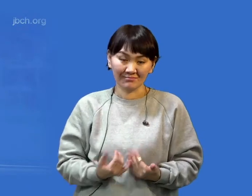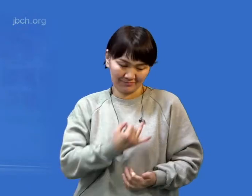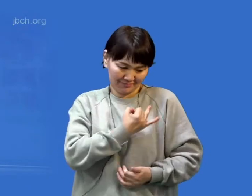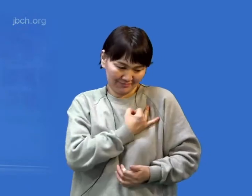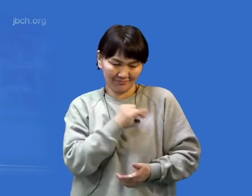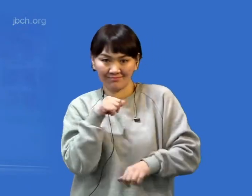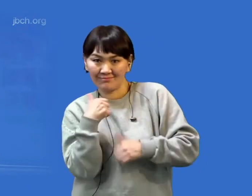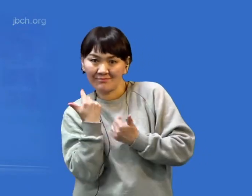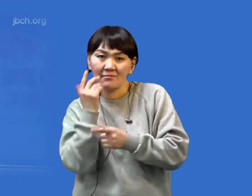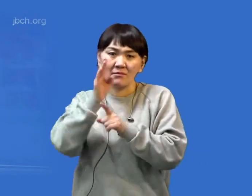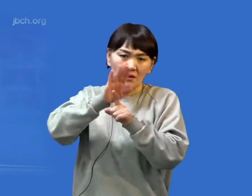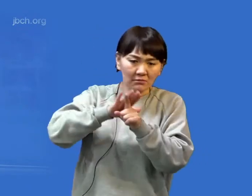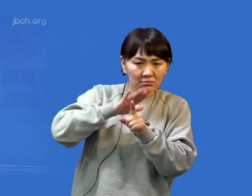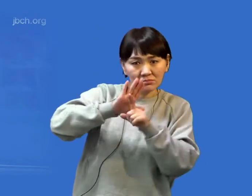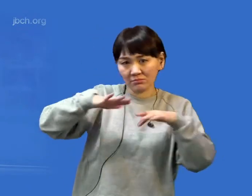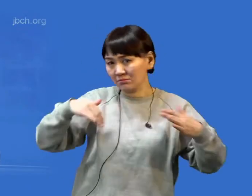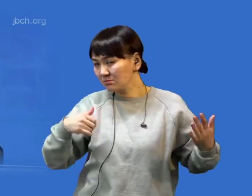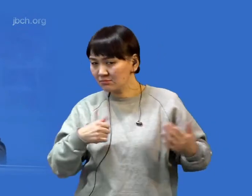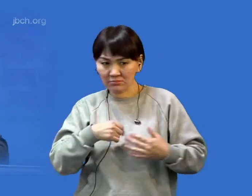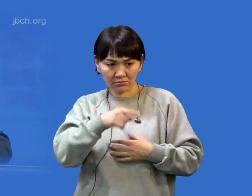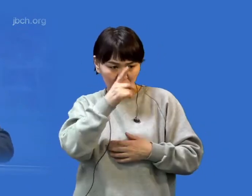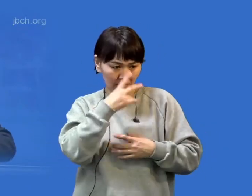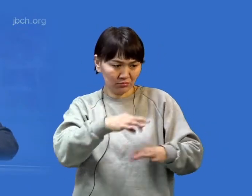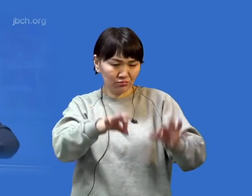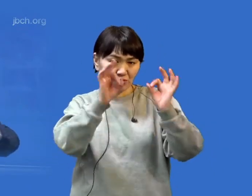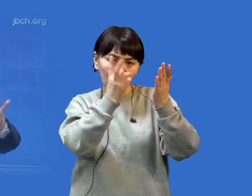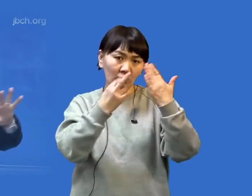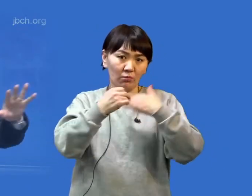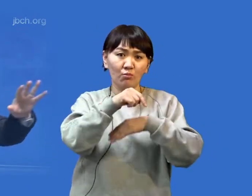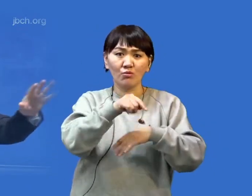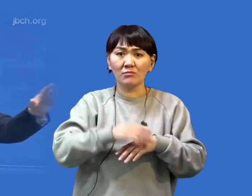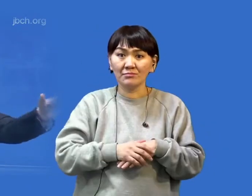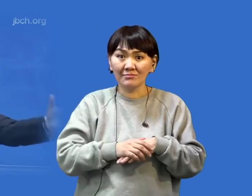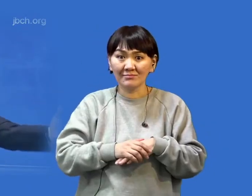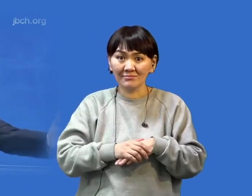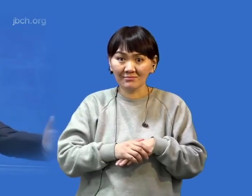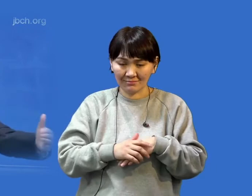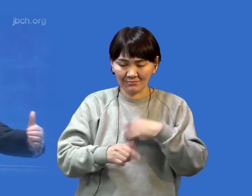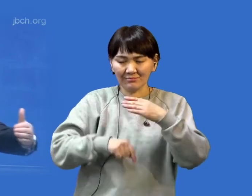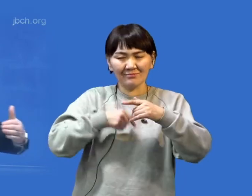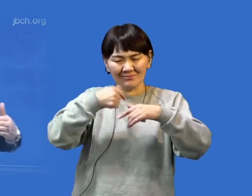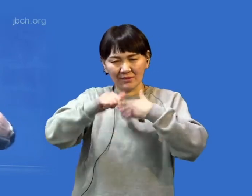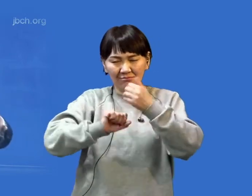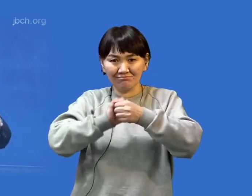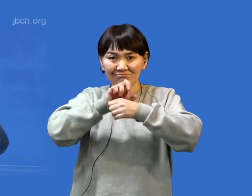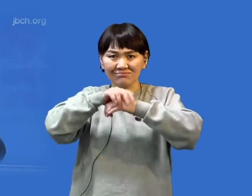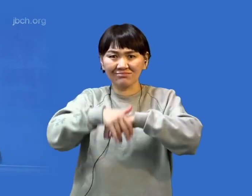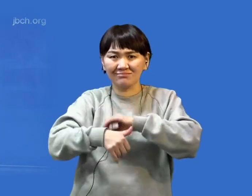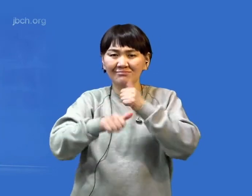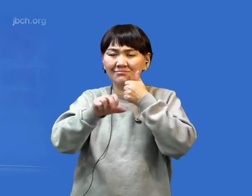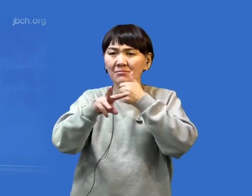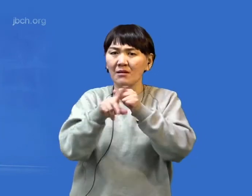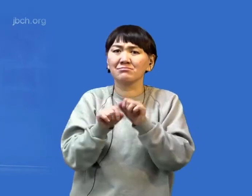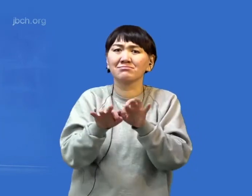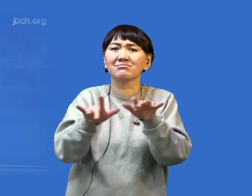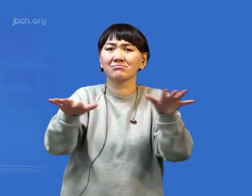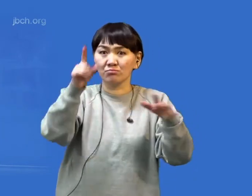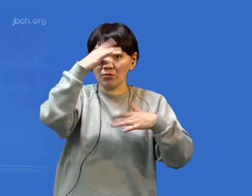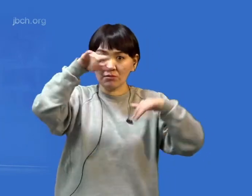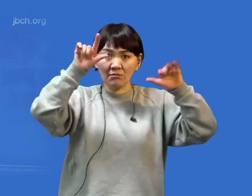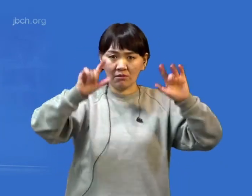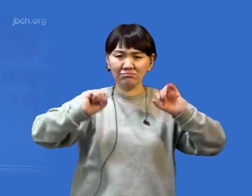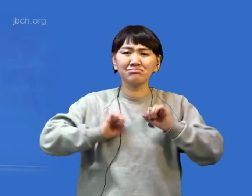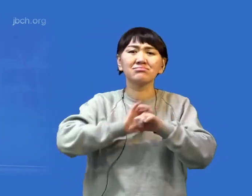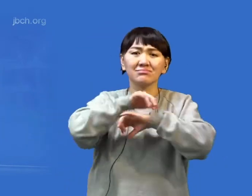итгэгчнэр биенийг хайрлаад амьдрах нь бурханы зөвхөн байдлыг хэрэгжиж байгаа мэнсний дараа гадагшаа сайн мэдээ тараагдж тийм ээ. Бурхны хаанчлал тэлж